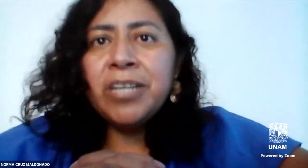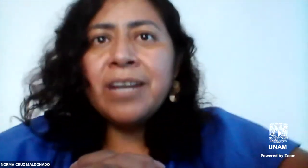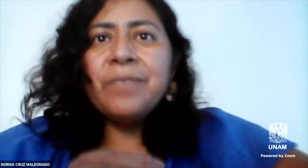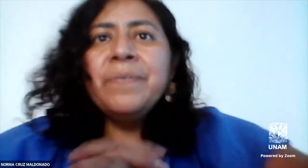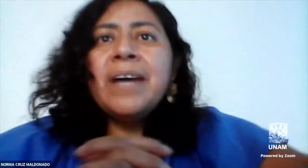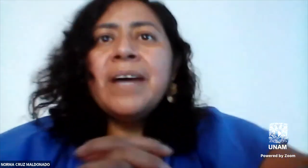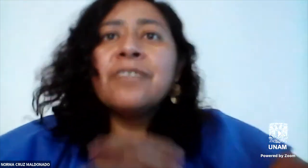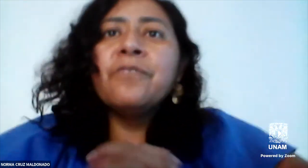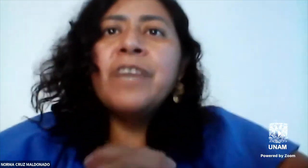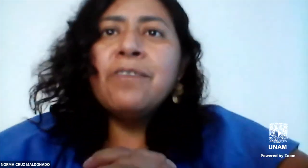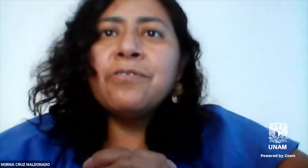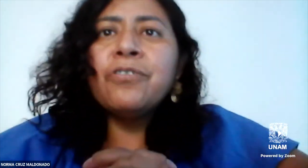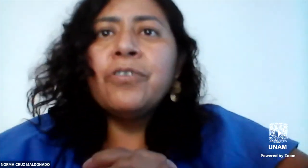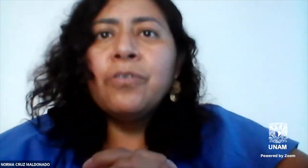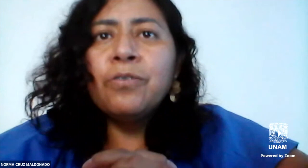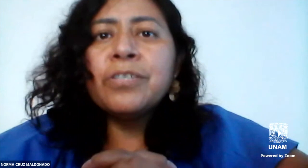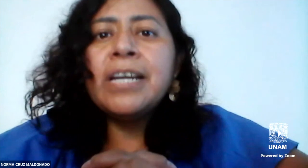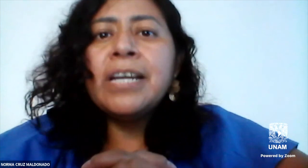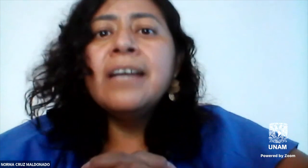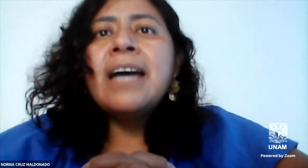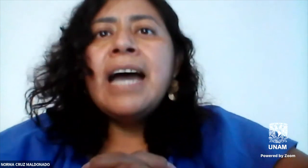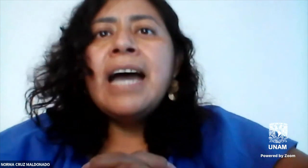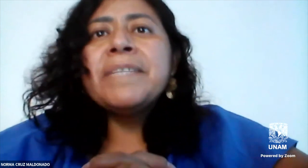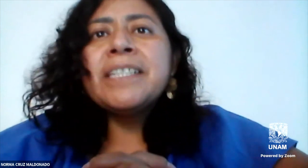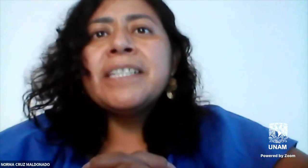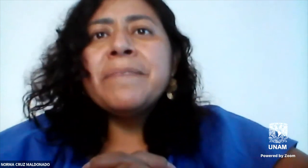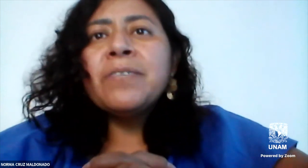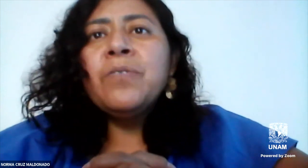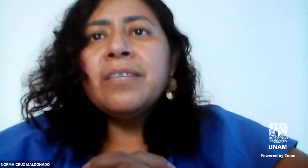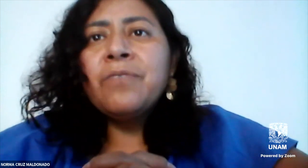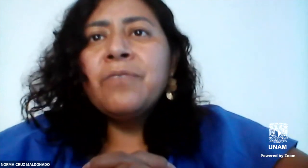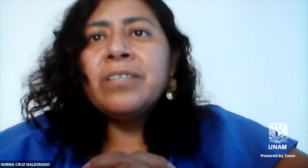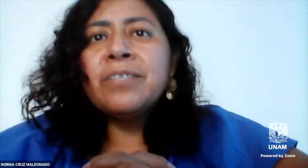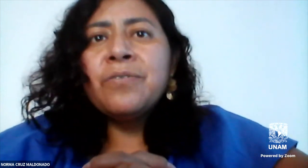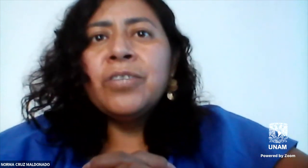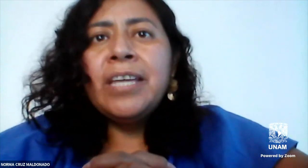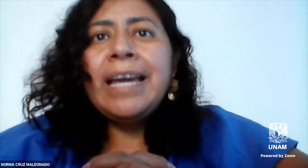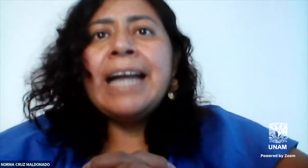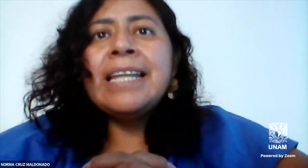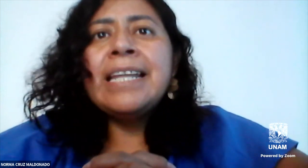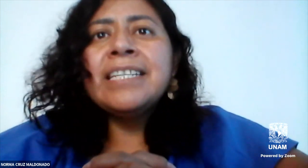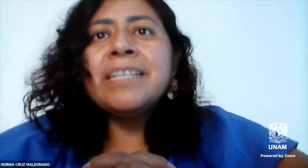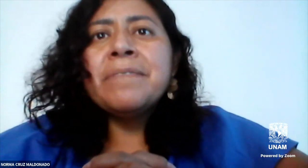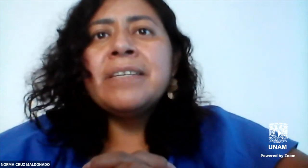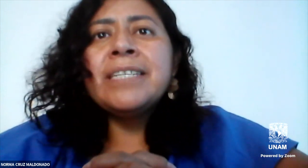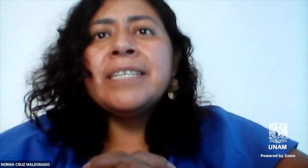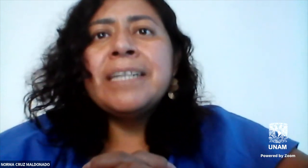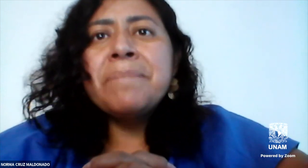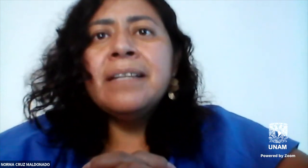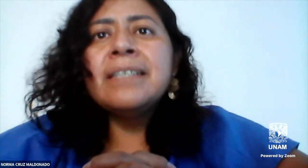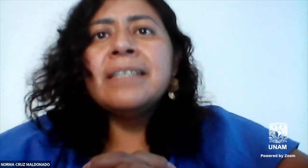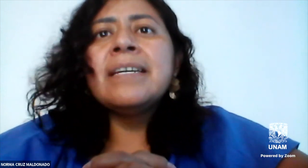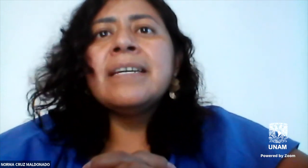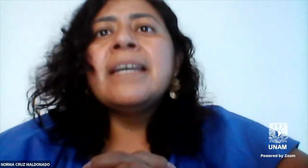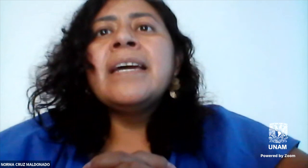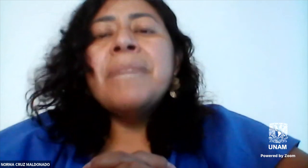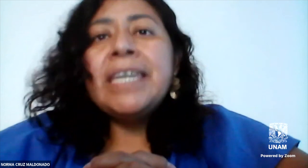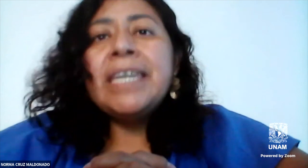Conejo Pichardo, a Sofía Osorio Hinojosa, a Betsabet Julieta Fuentes Coyote, a Leslie